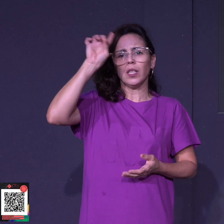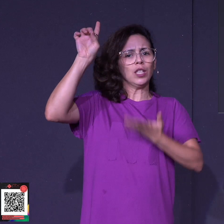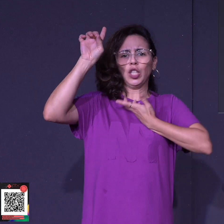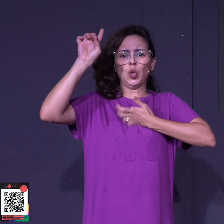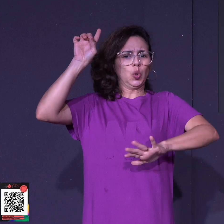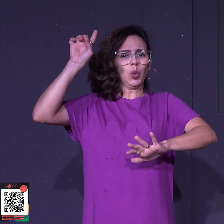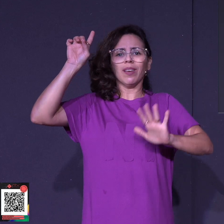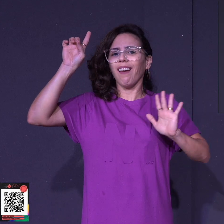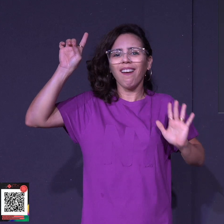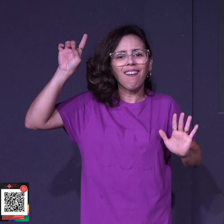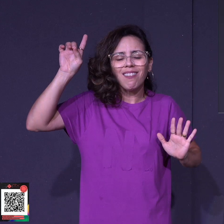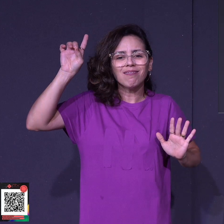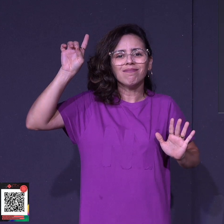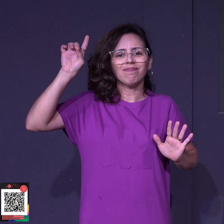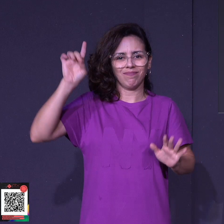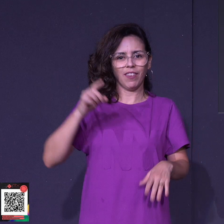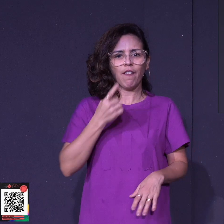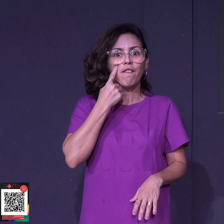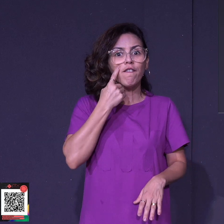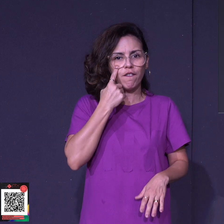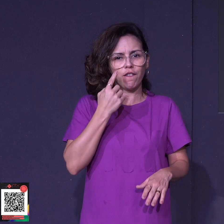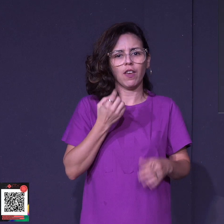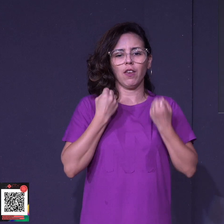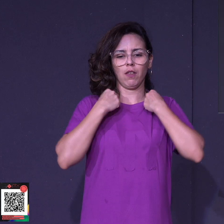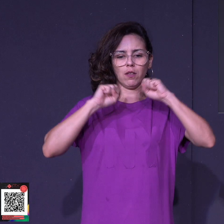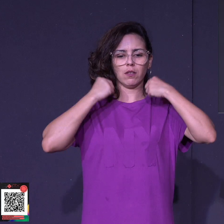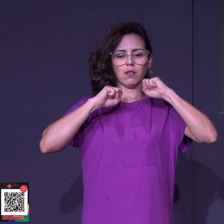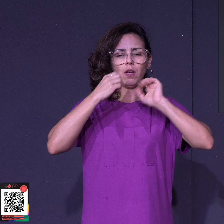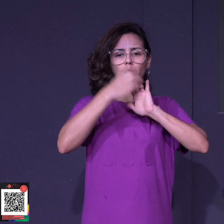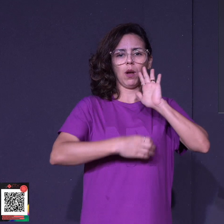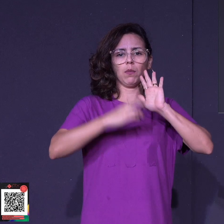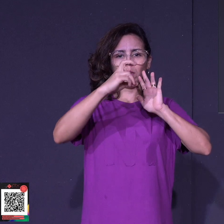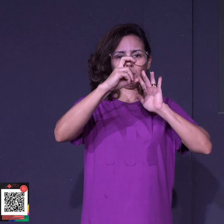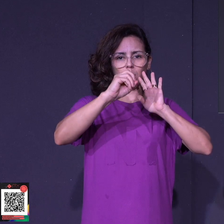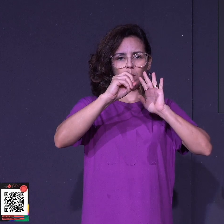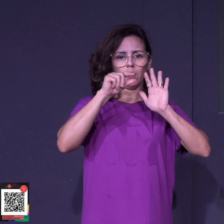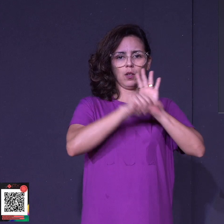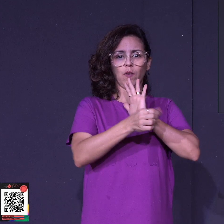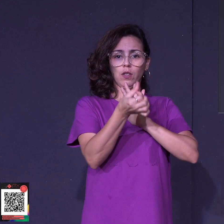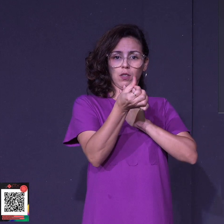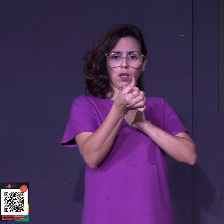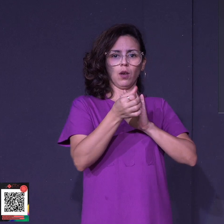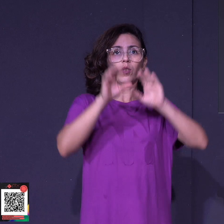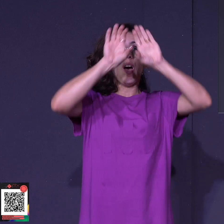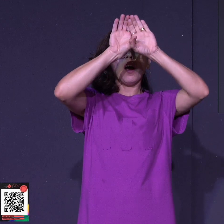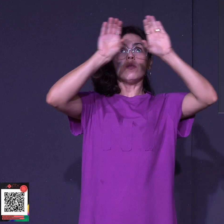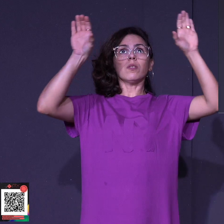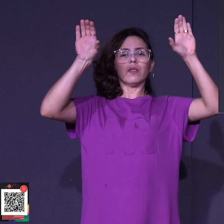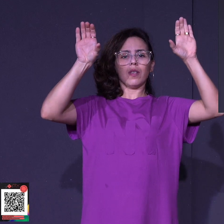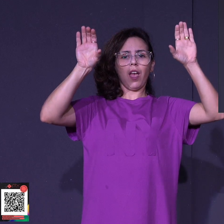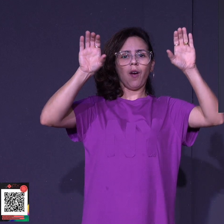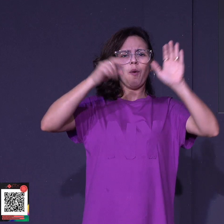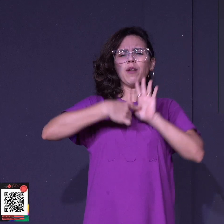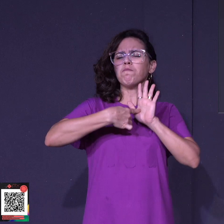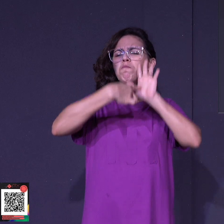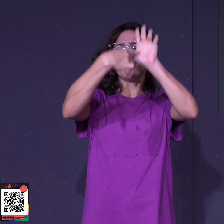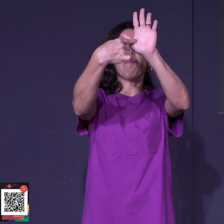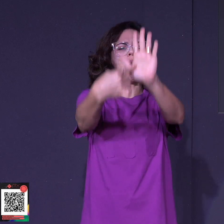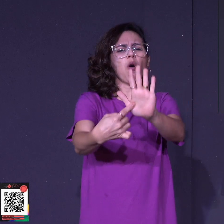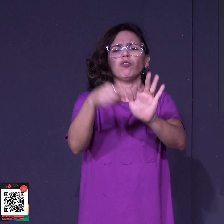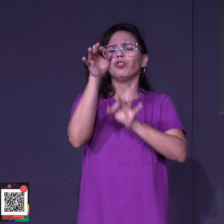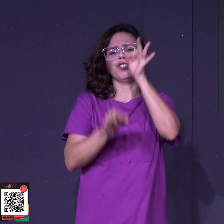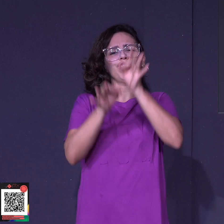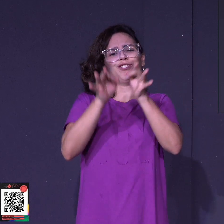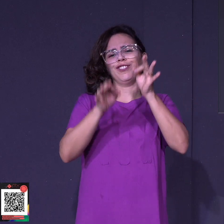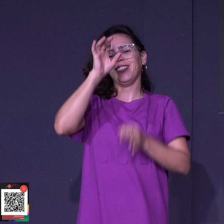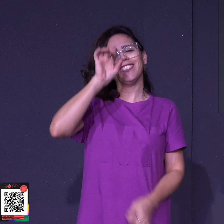coisa linda. Salmo 50, verso 6. E os céus proclamam a sua justiça,